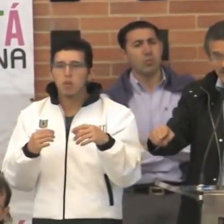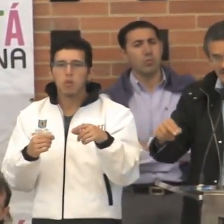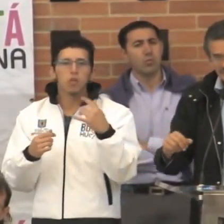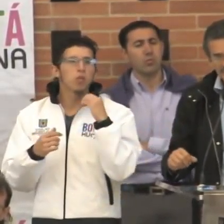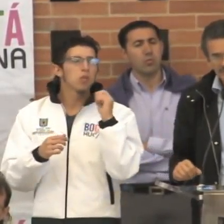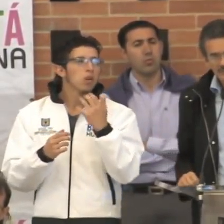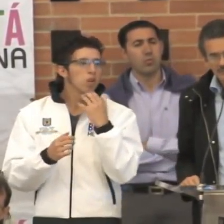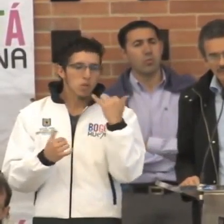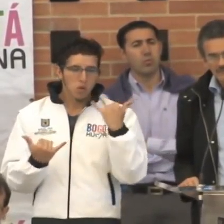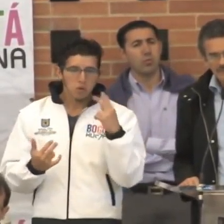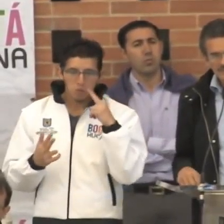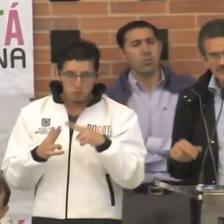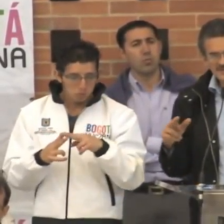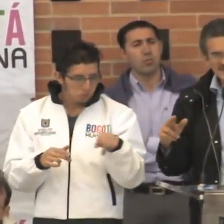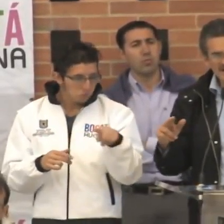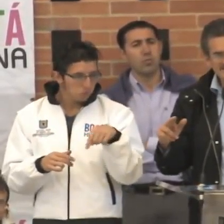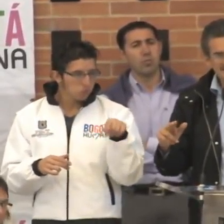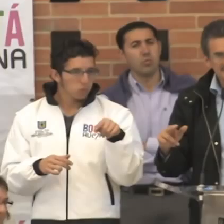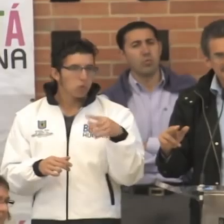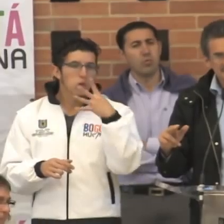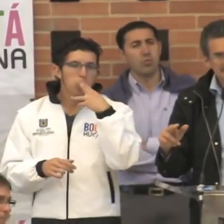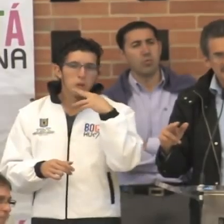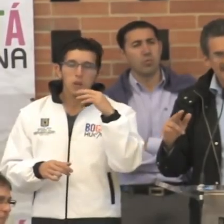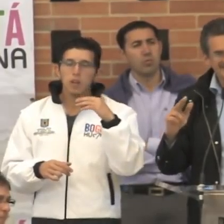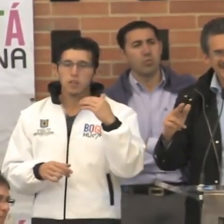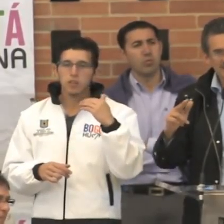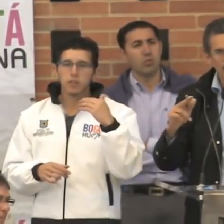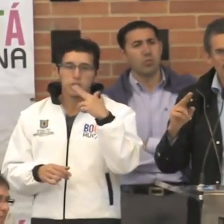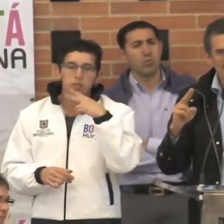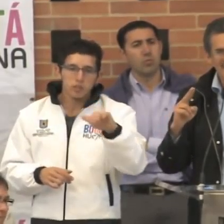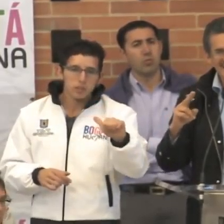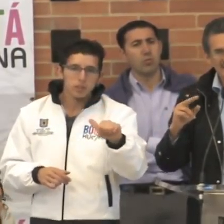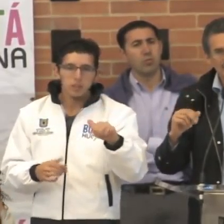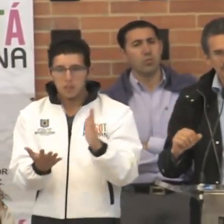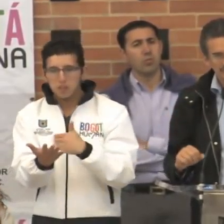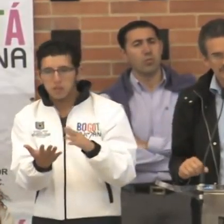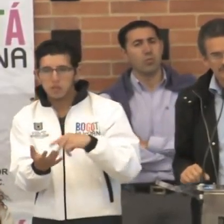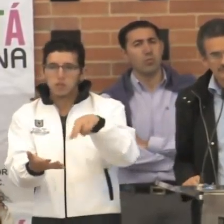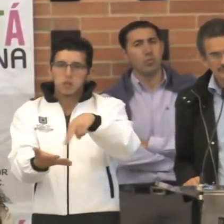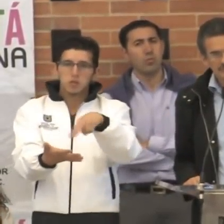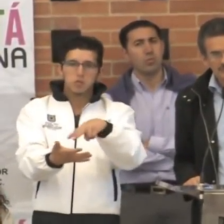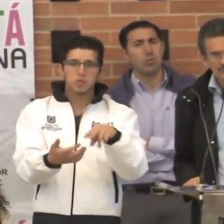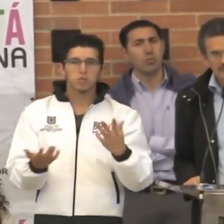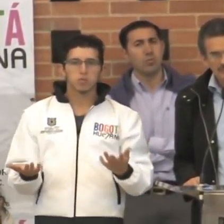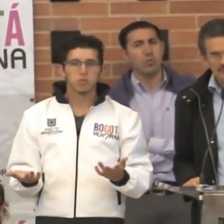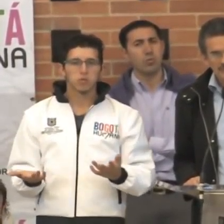vimos hoy, niñas cantando, bailando,